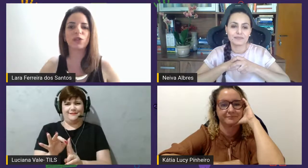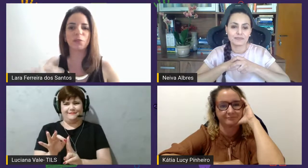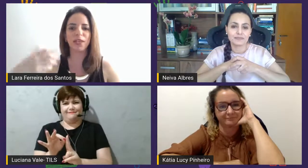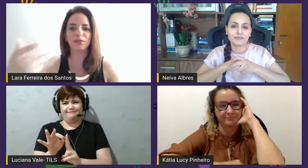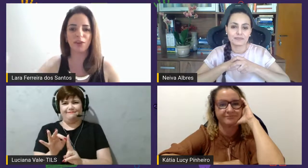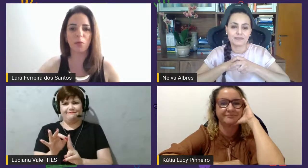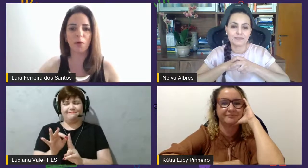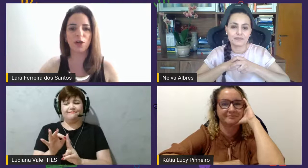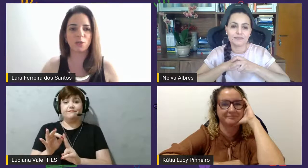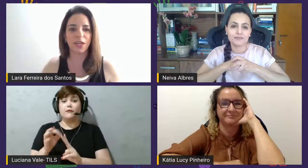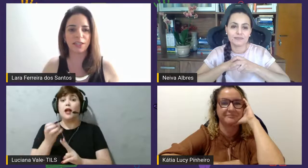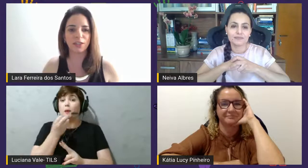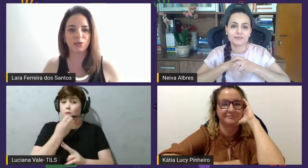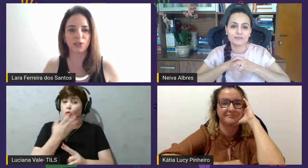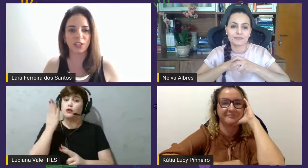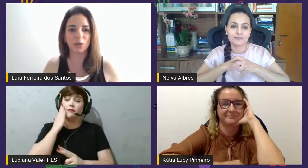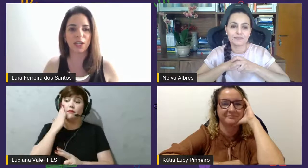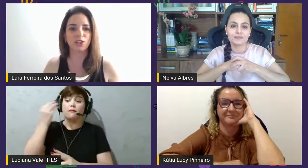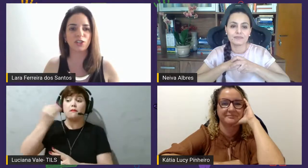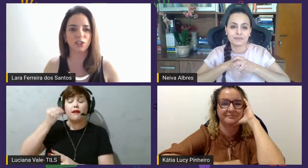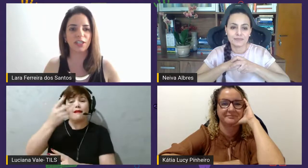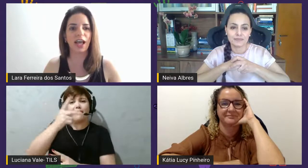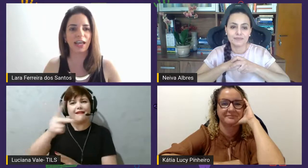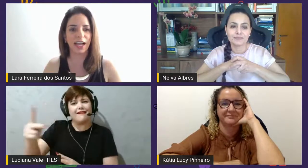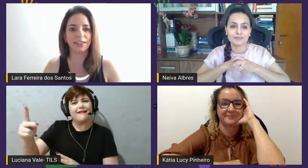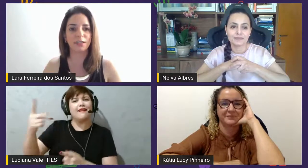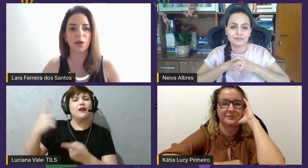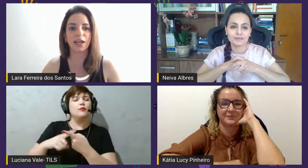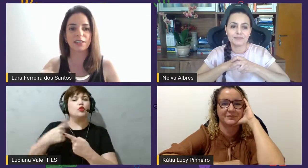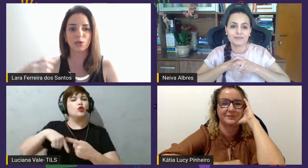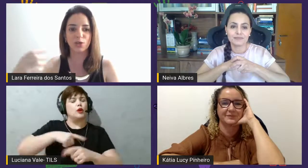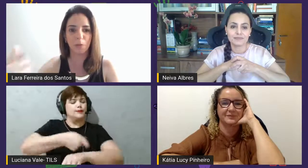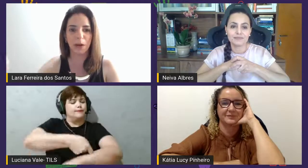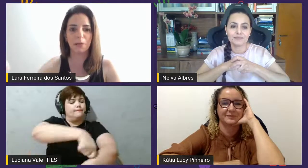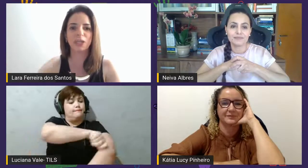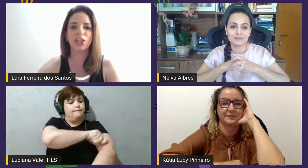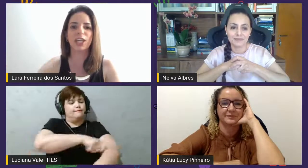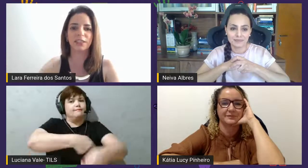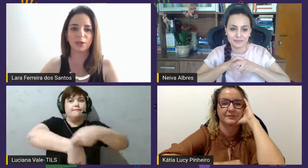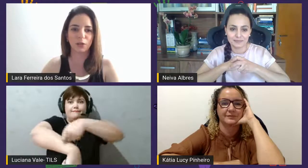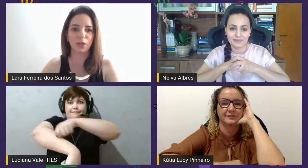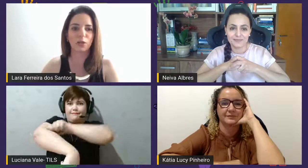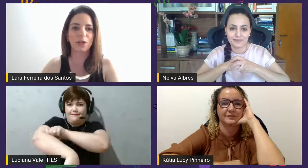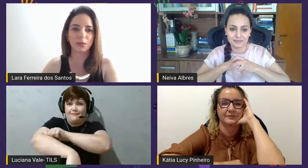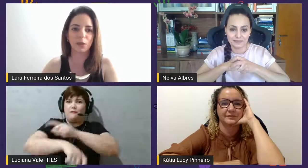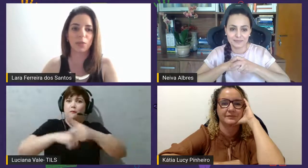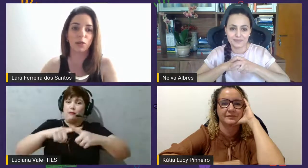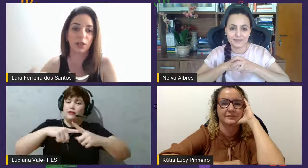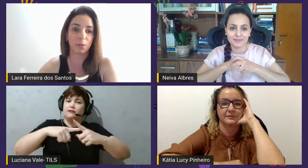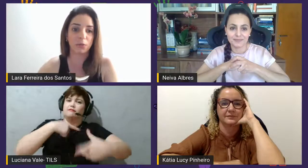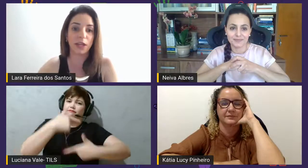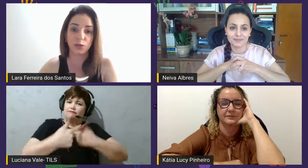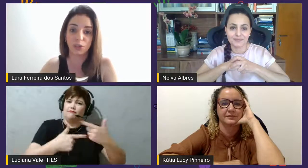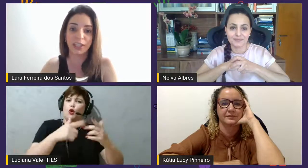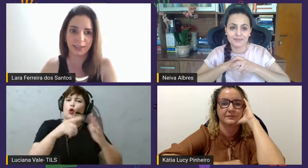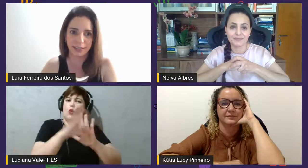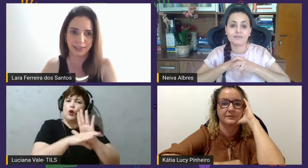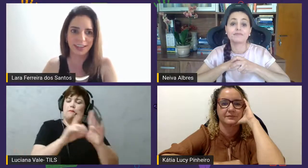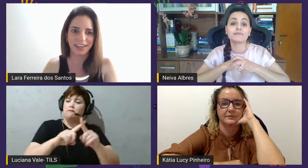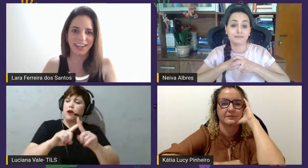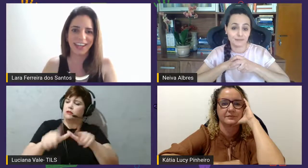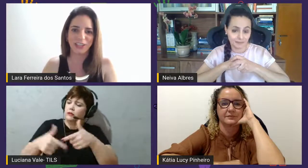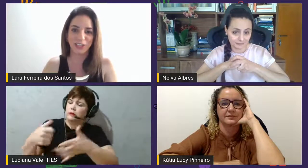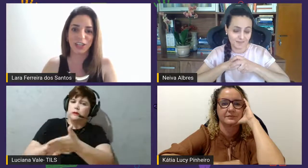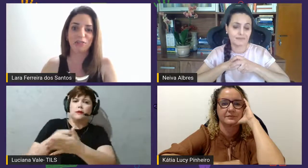é bom também ver um pouco a experiência de vocês para que a gente arregace as mangas, não só para mexer nesse currículo, mas também para lutar por mais